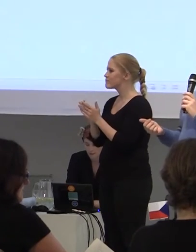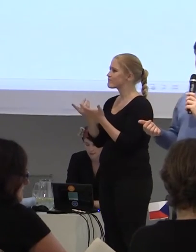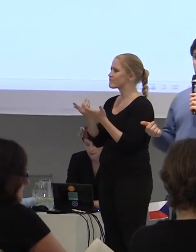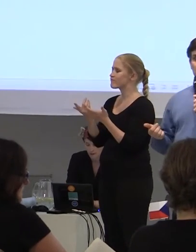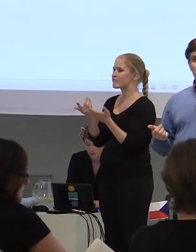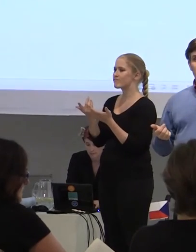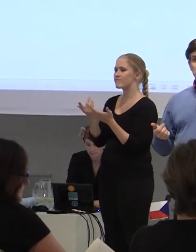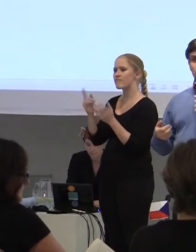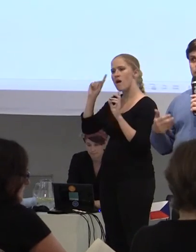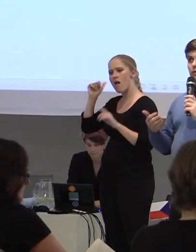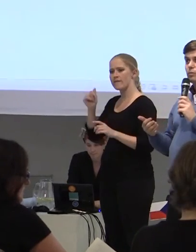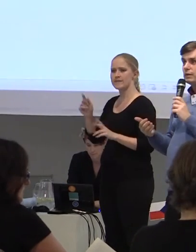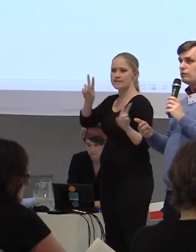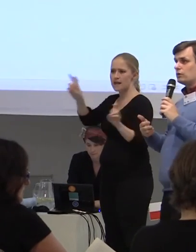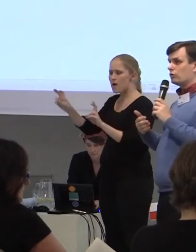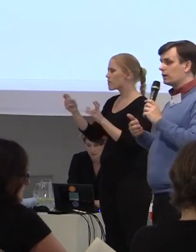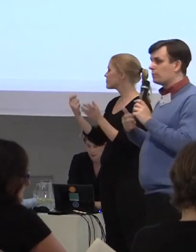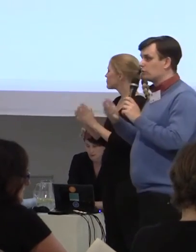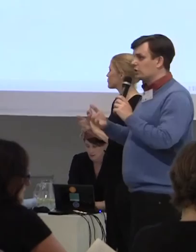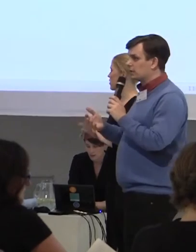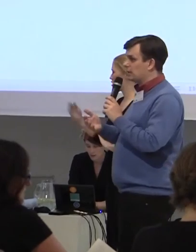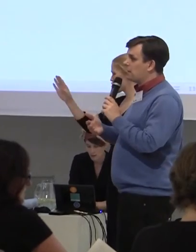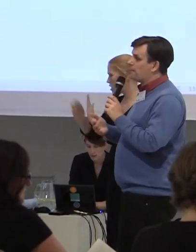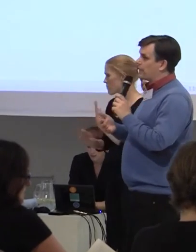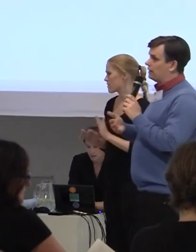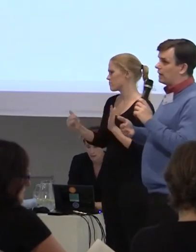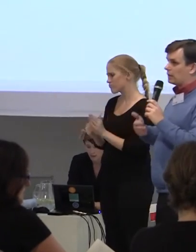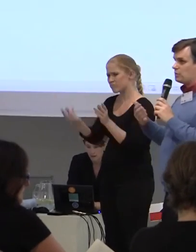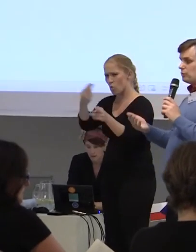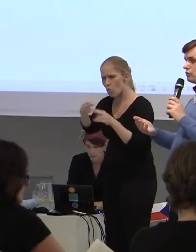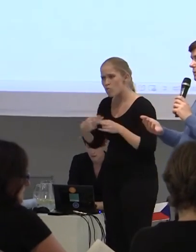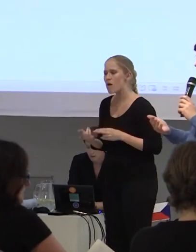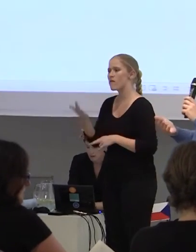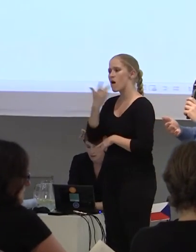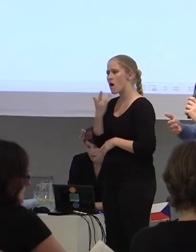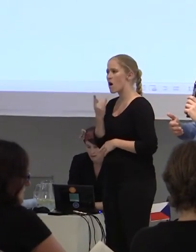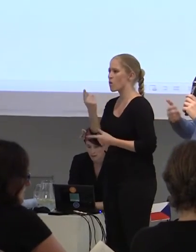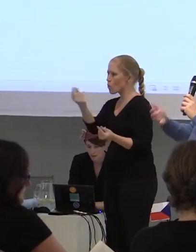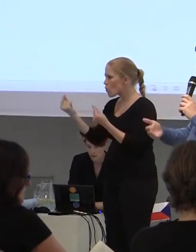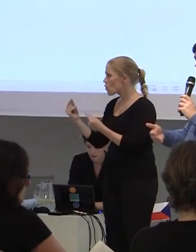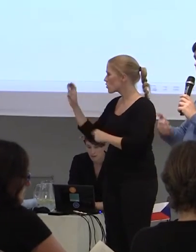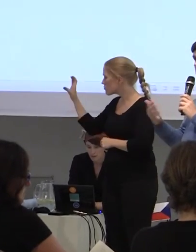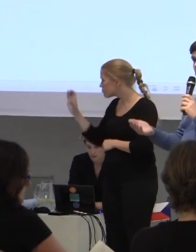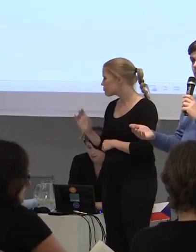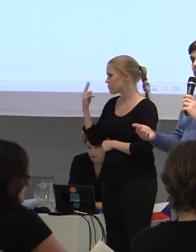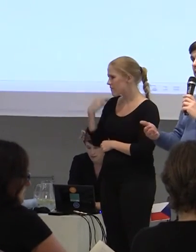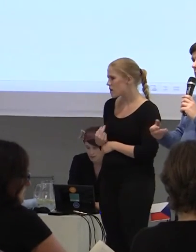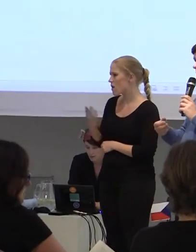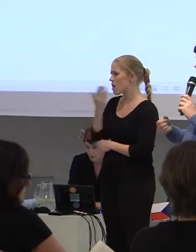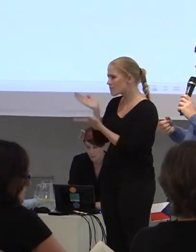což je obecně úprava normativu a toho, jaké prostředky a jakým způsobem dostat přímo do škol a za